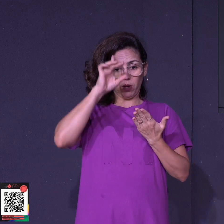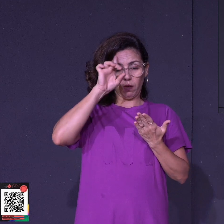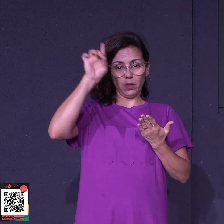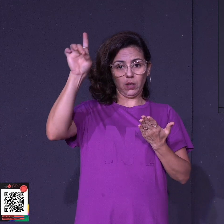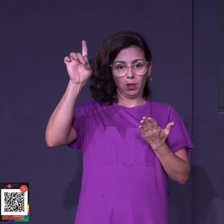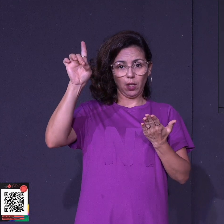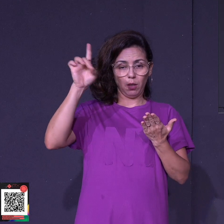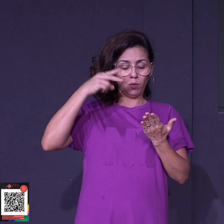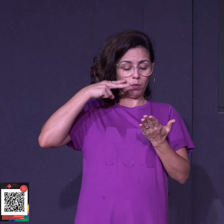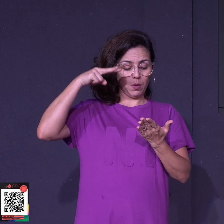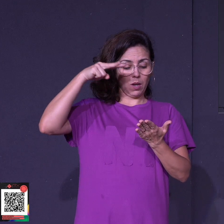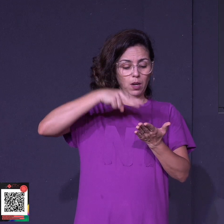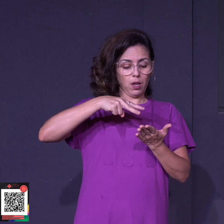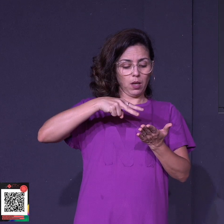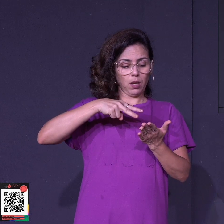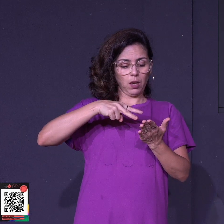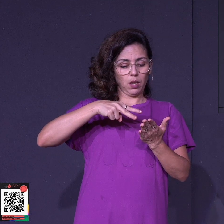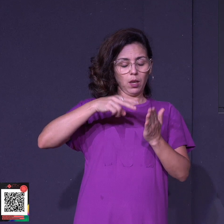Bíblia.